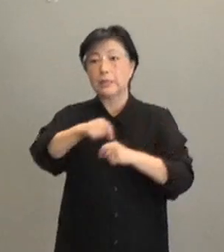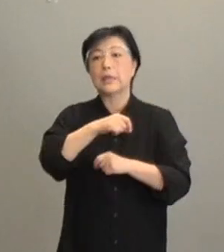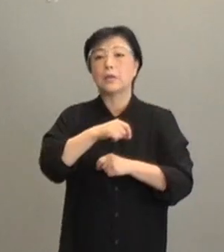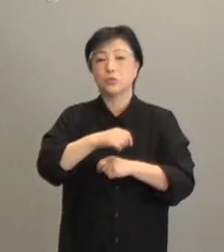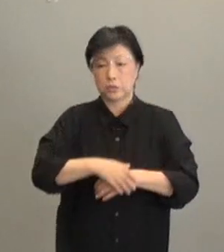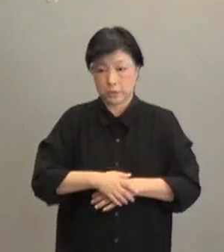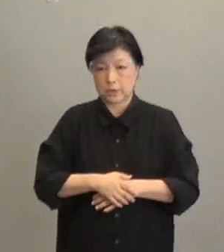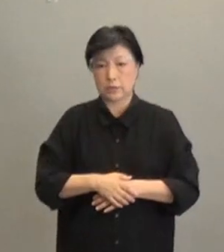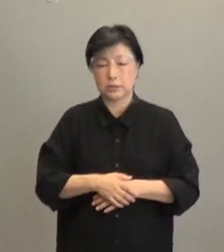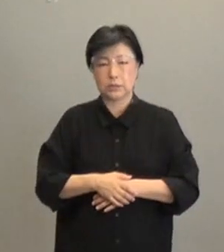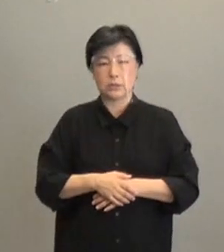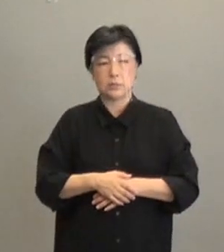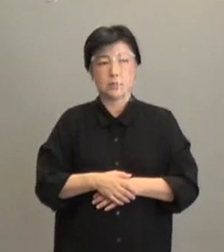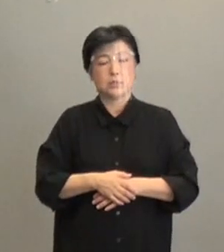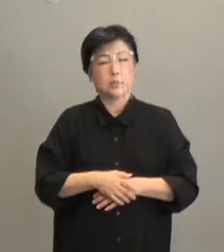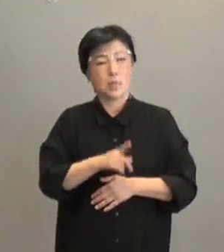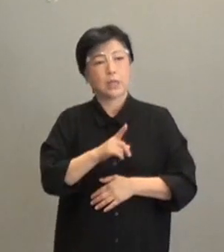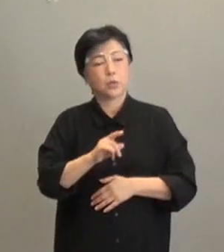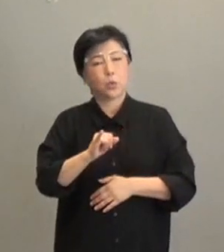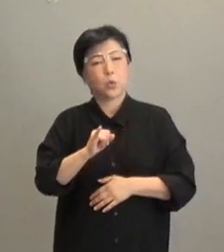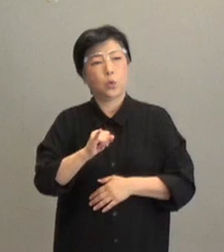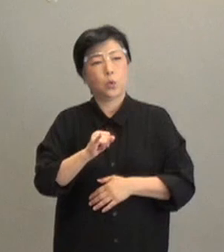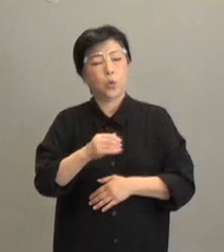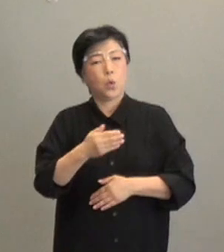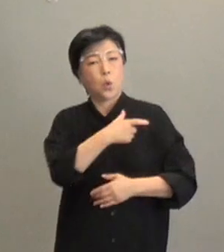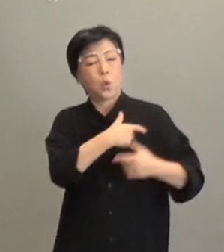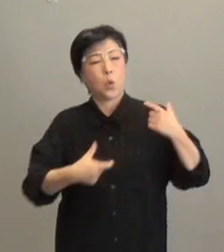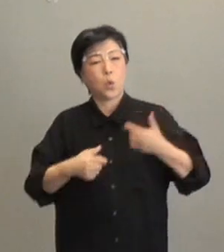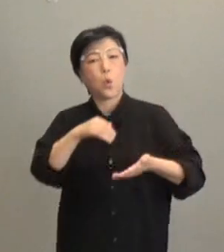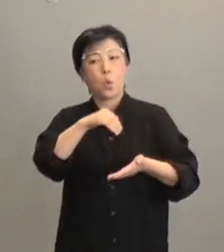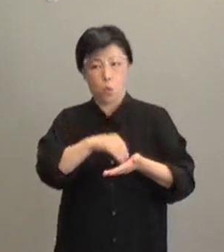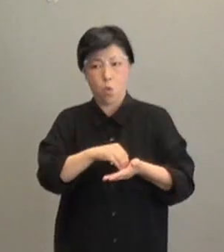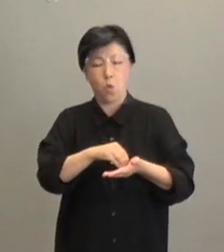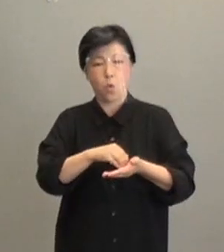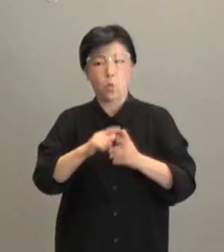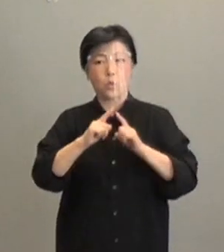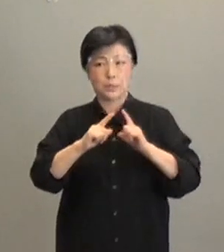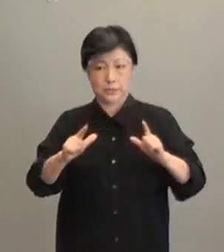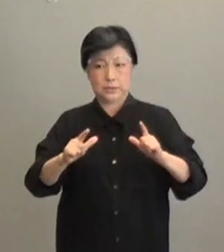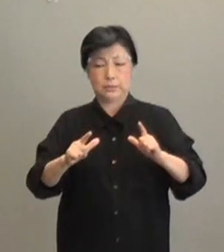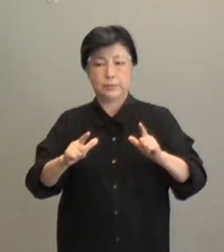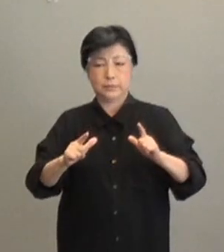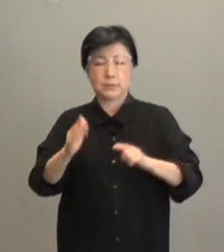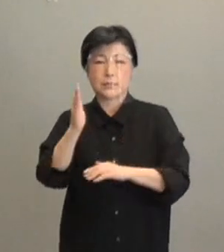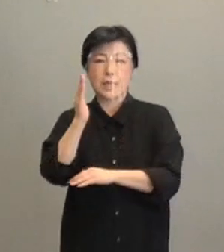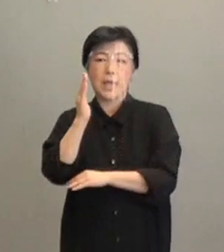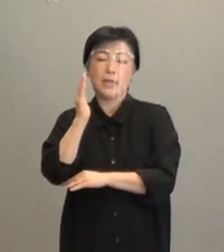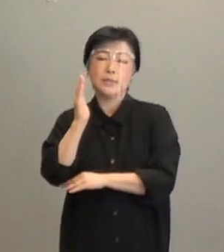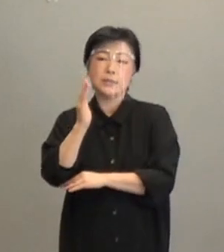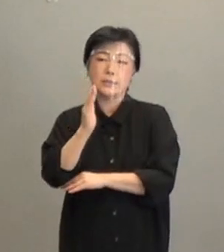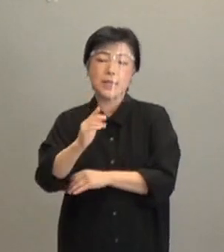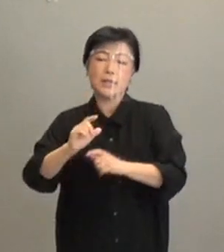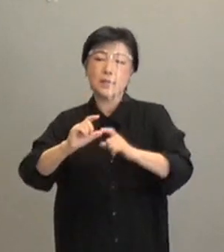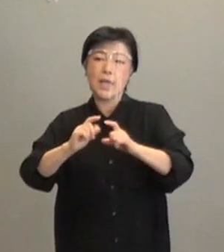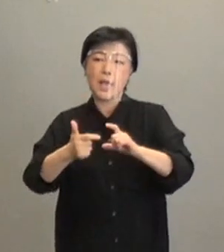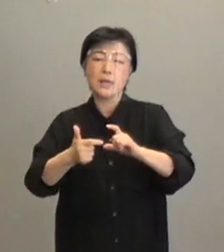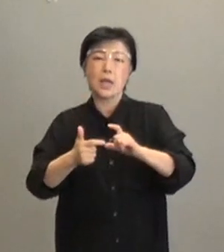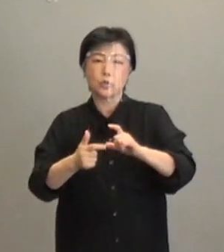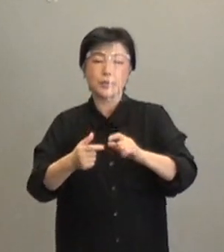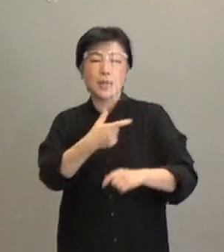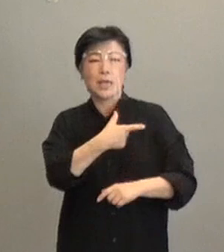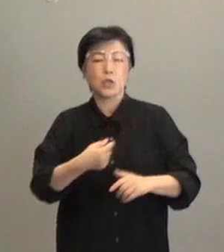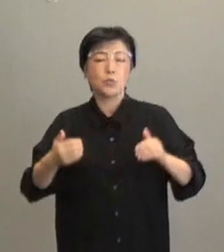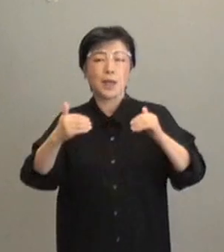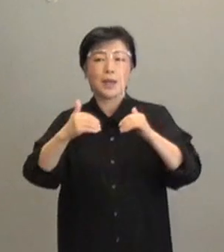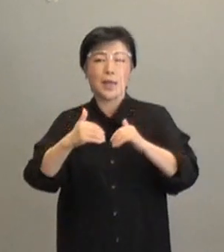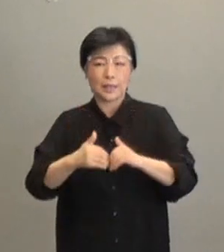の候補の演説の中には3月の知事選をこう政治変革のシンボルみたいにこう位置づけて、こう熊谷知事を誕生させ